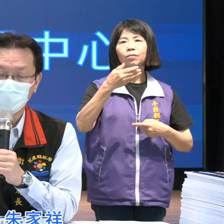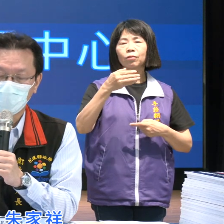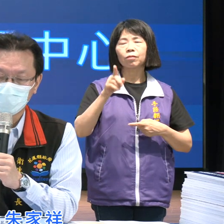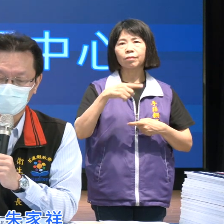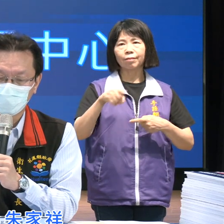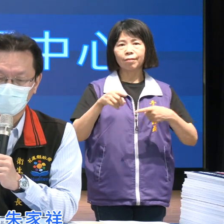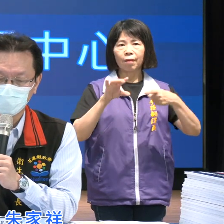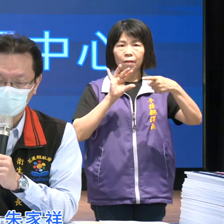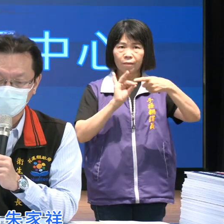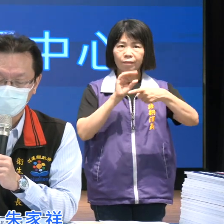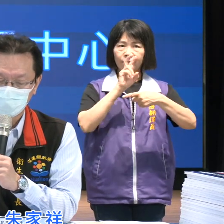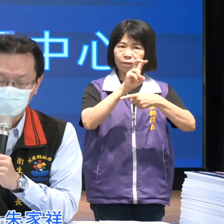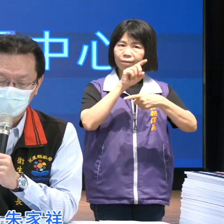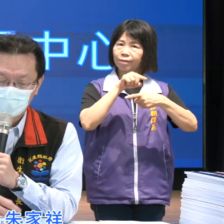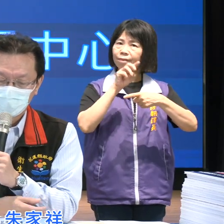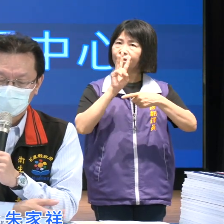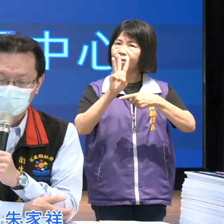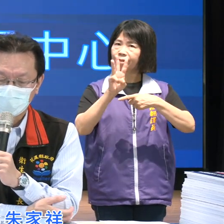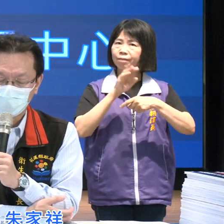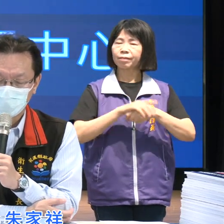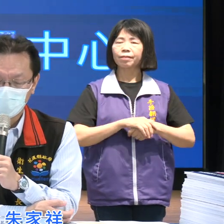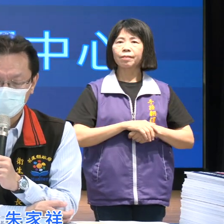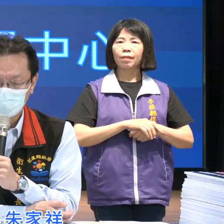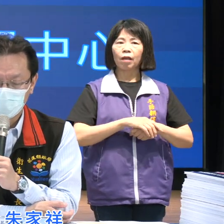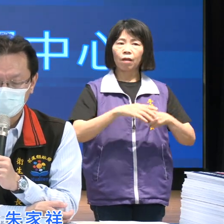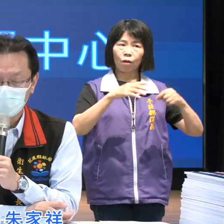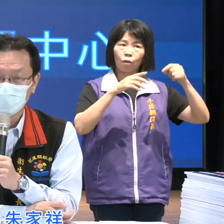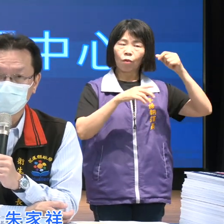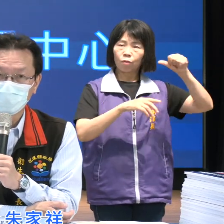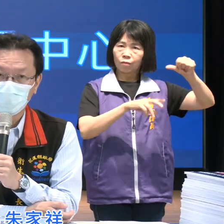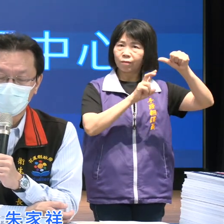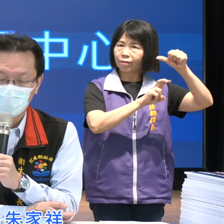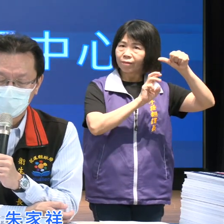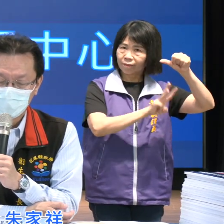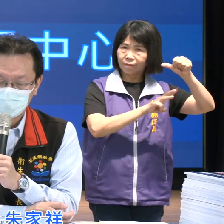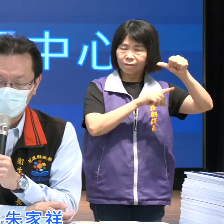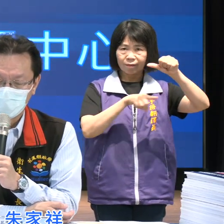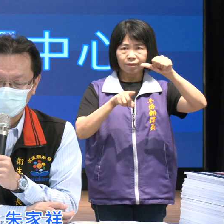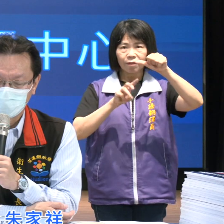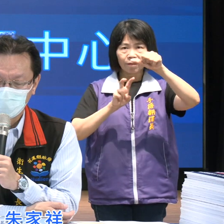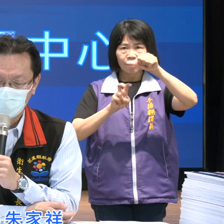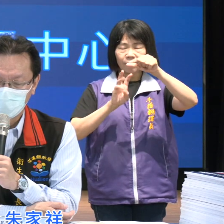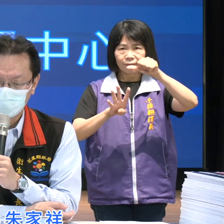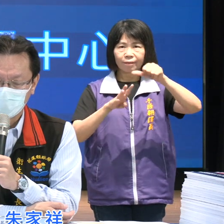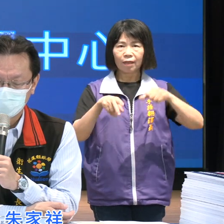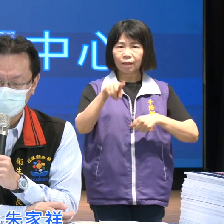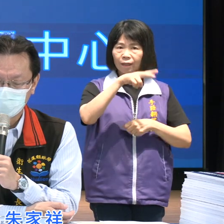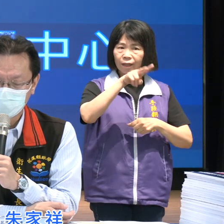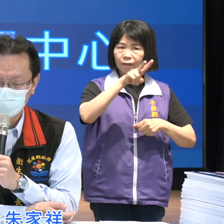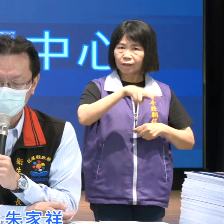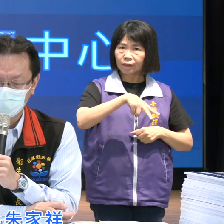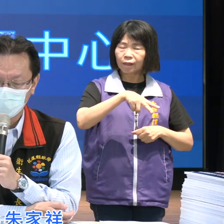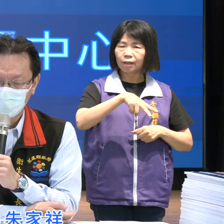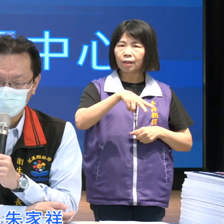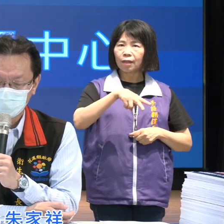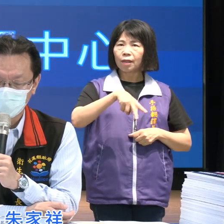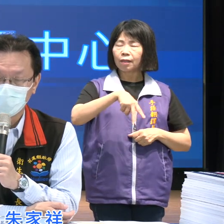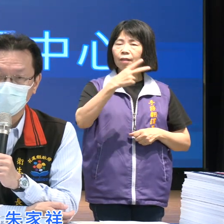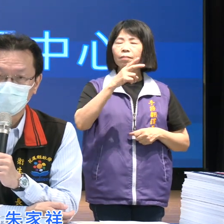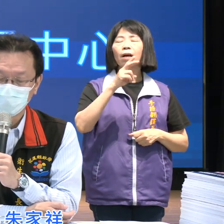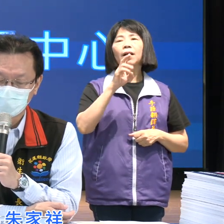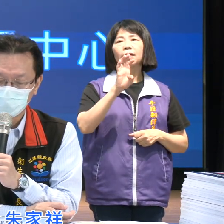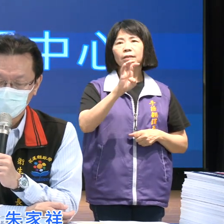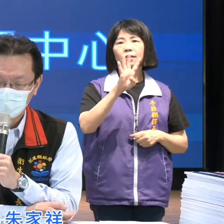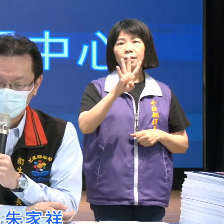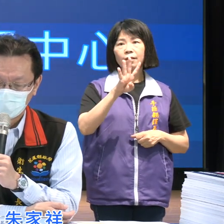占20.3%。那在5月23号到24号呢，在2244个确